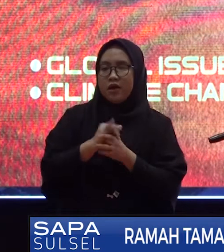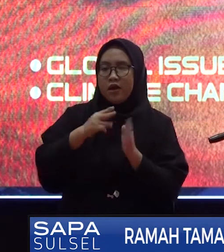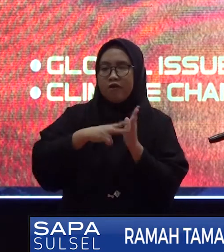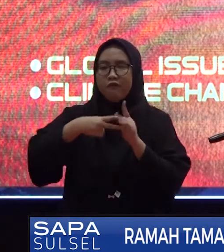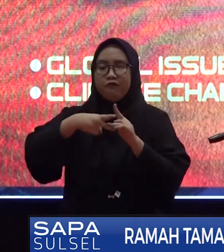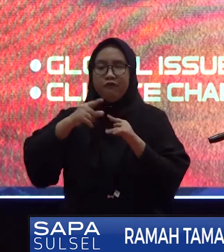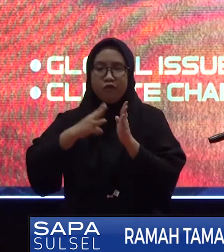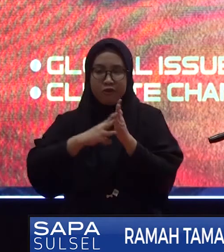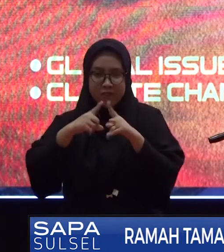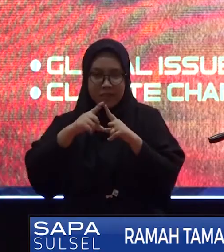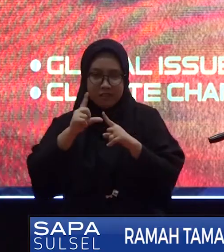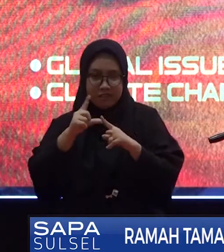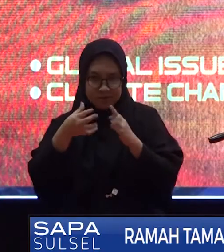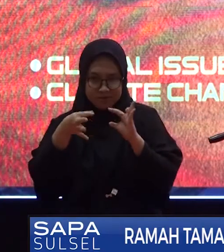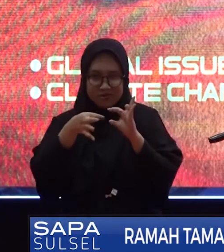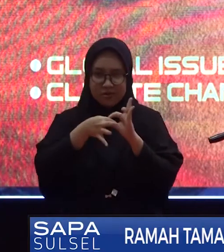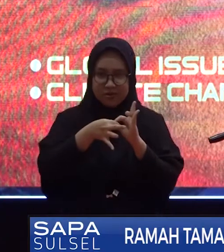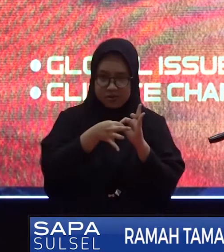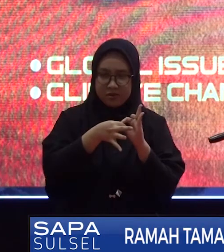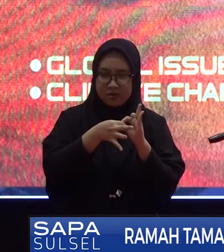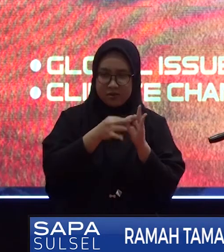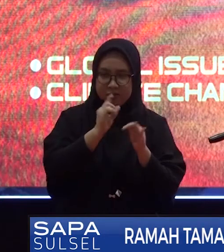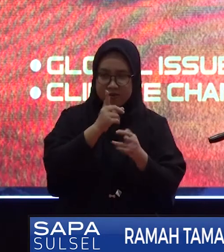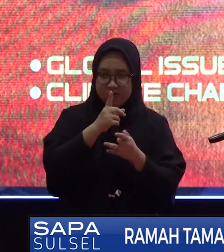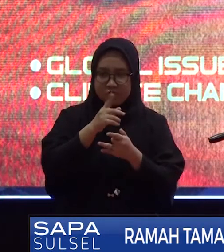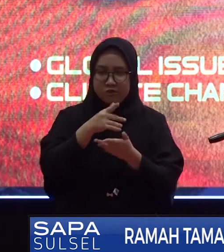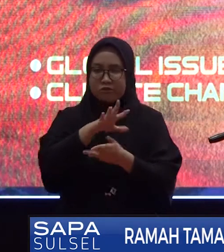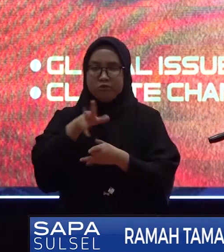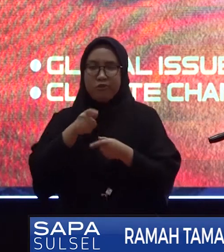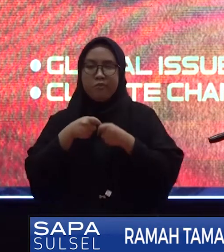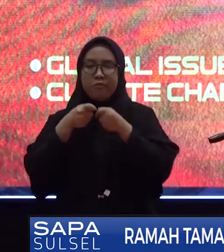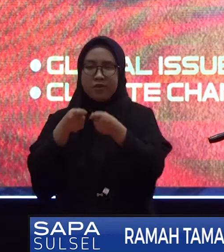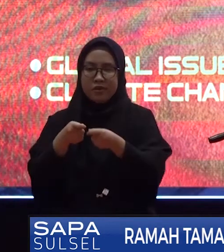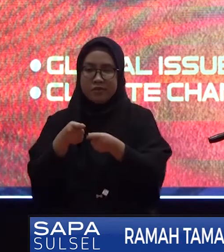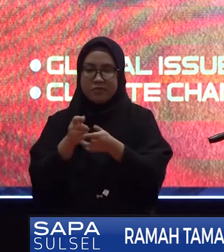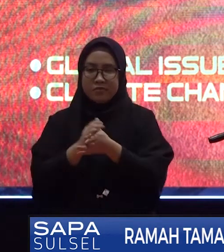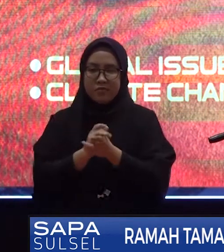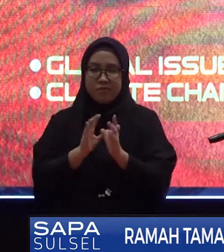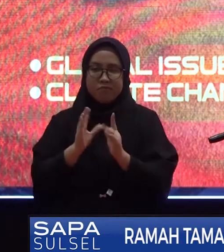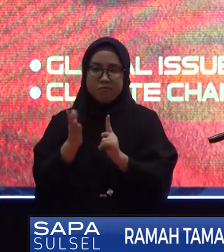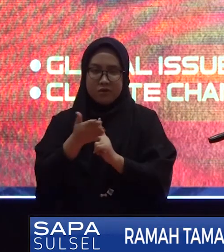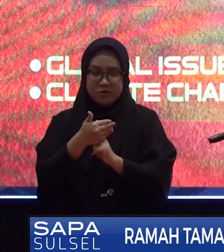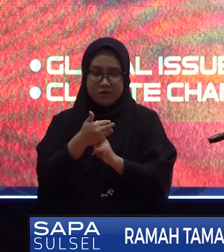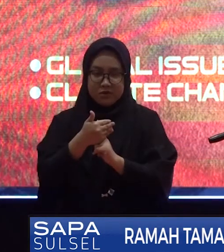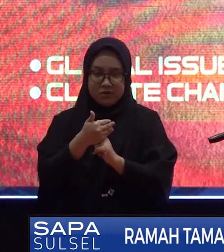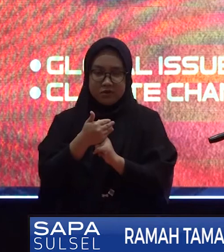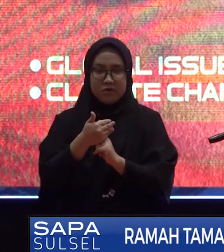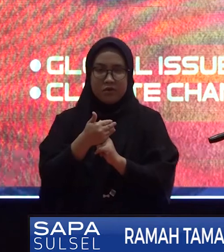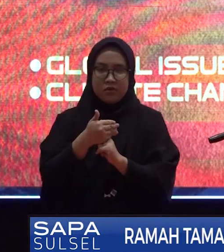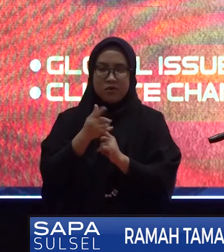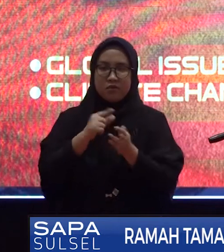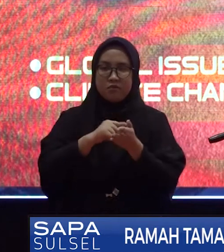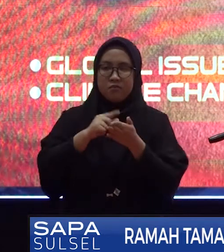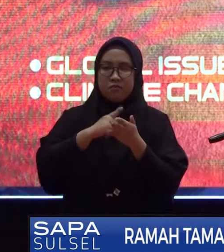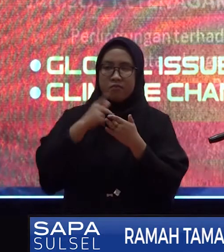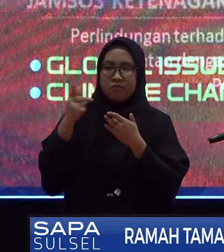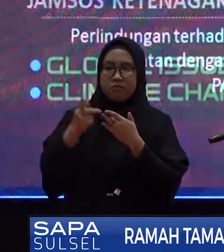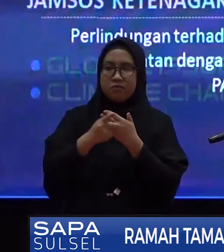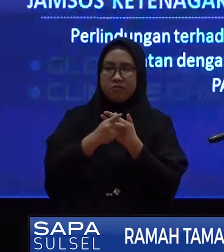terdekat dari para eh pemberi eh perlindungan yang bernama program